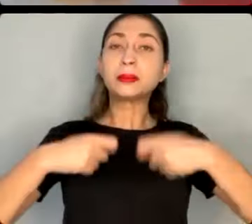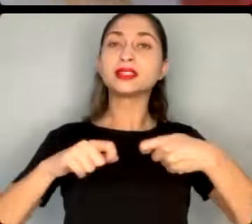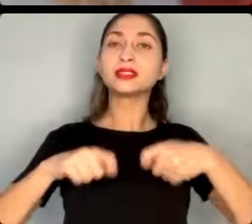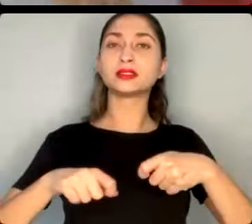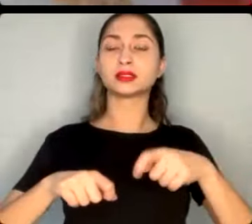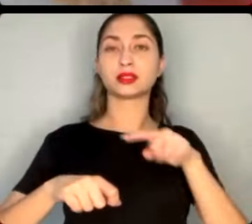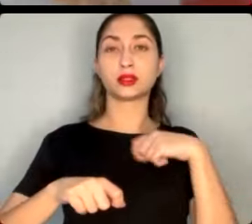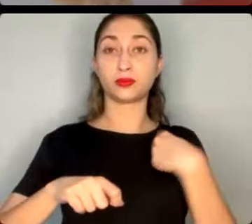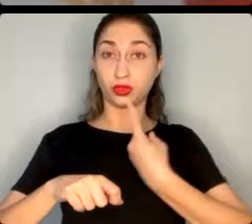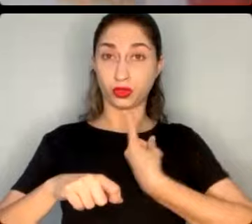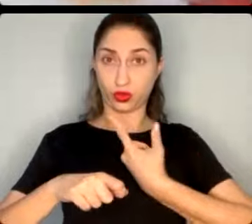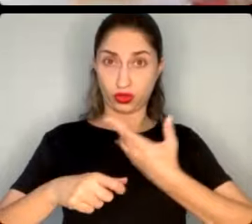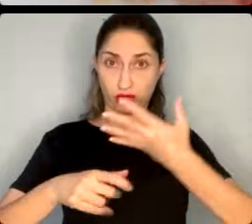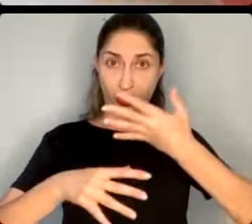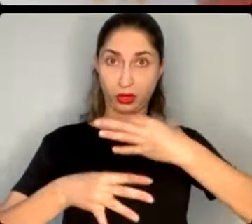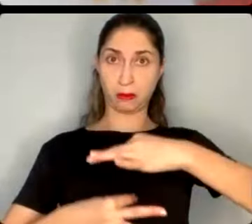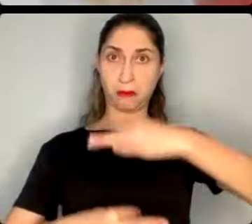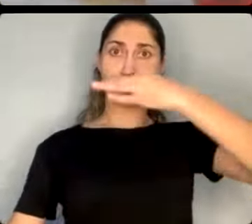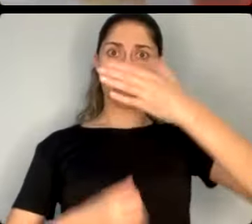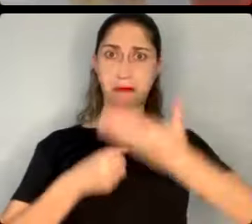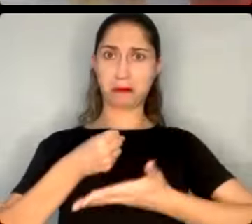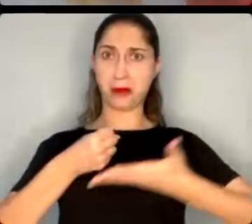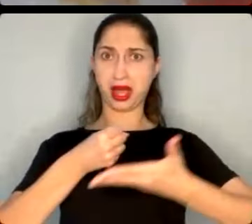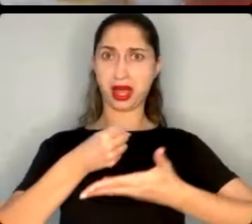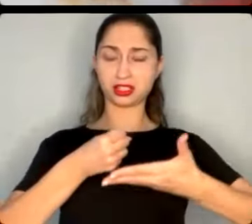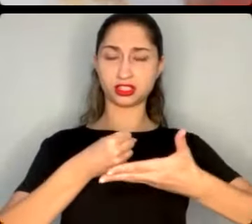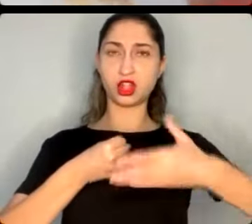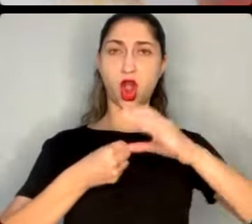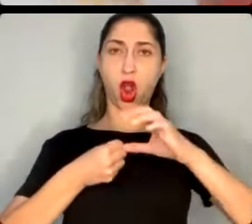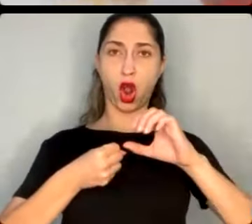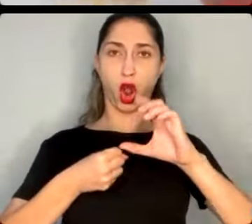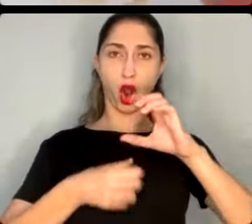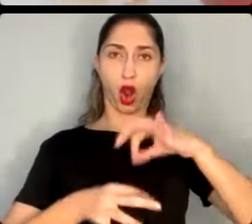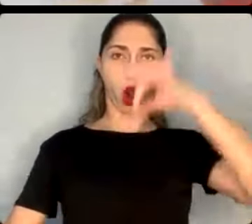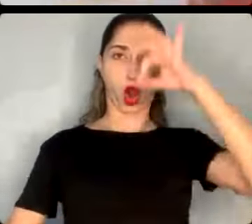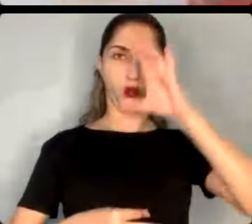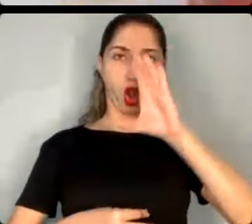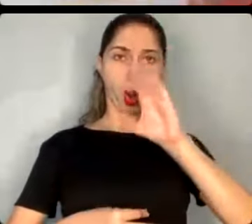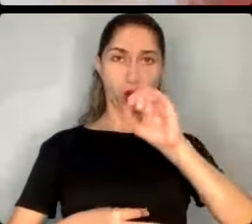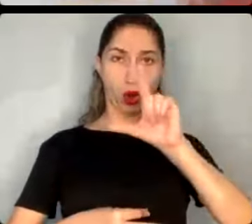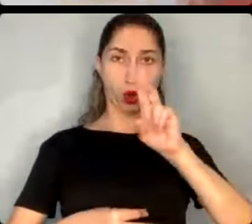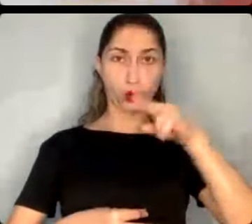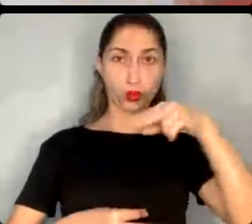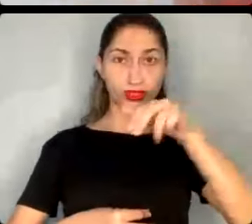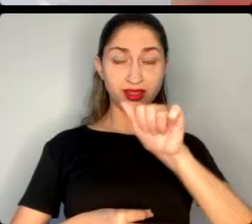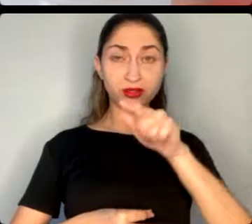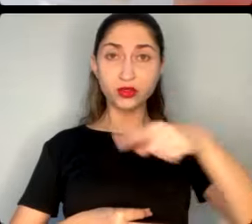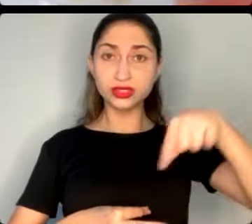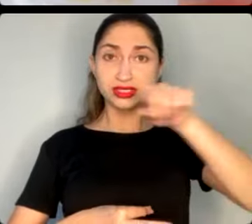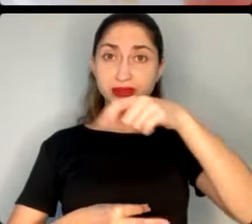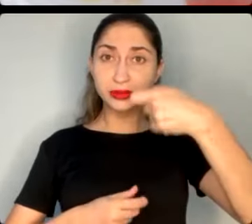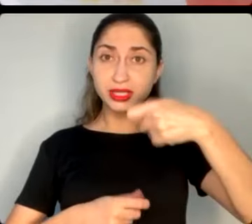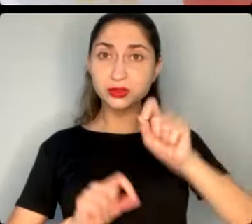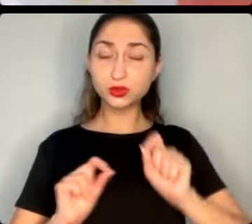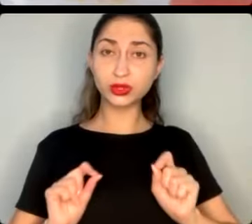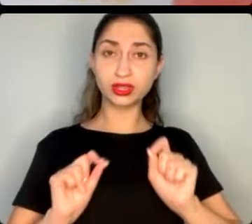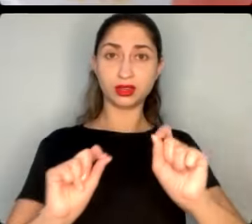essa sustentação dessa coluna do meio também é muito importante para que você possa